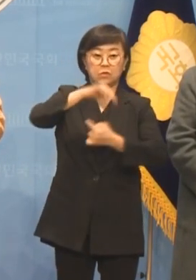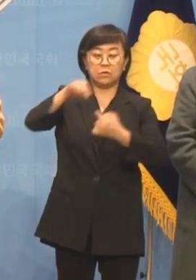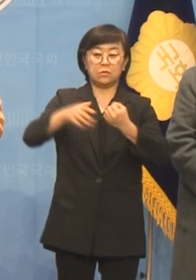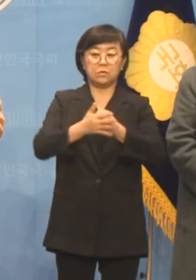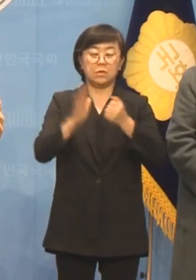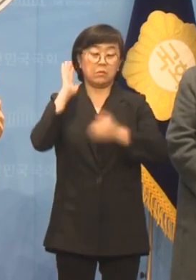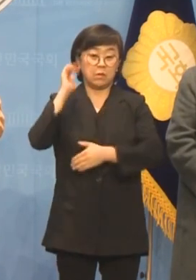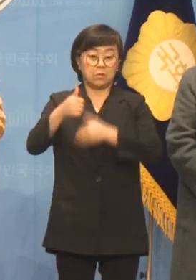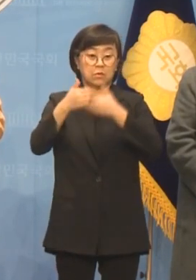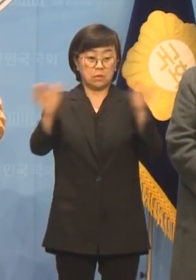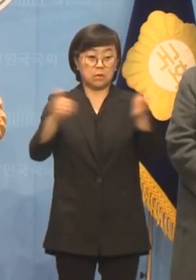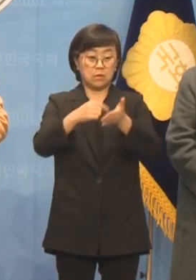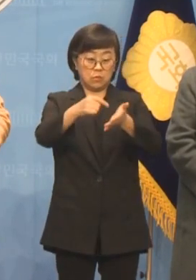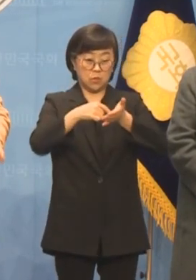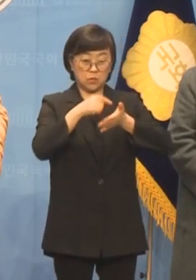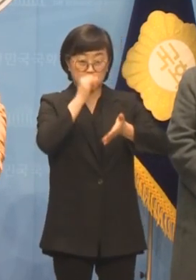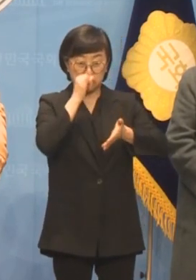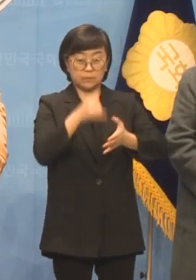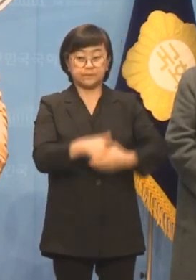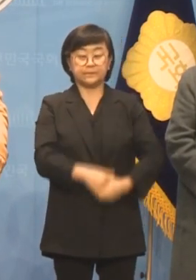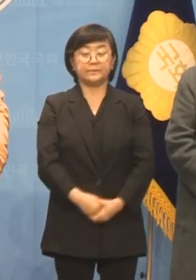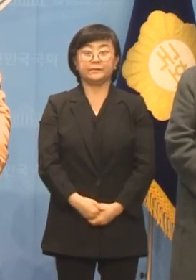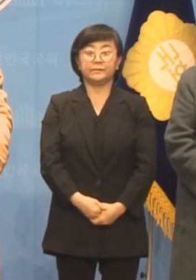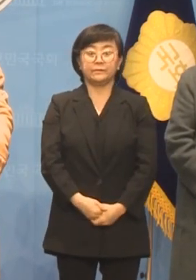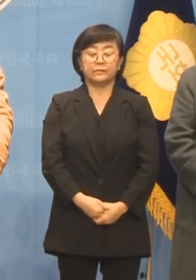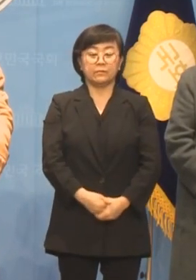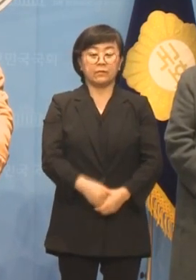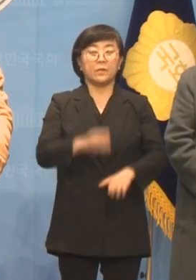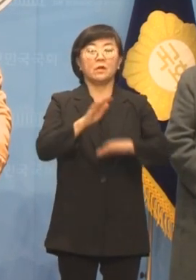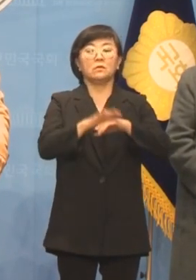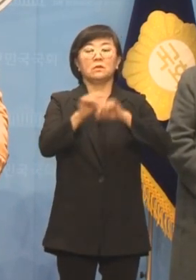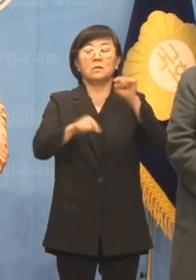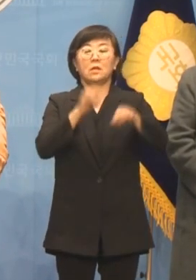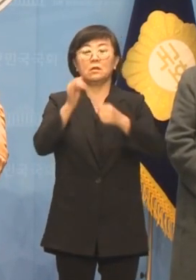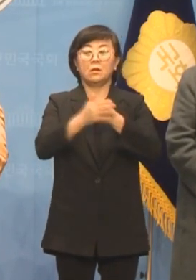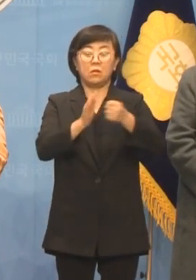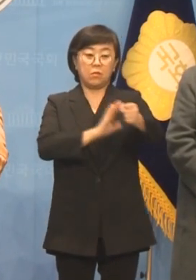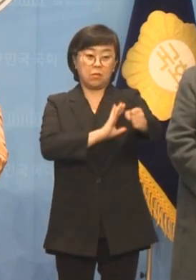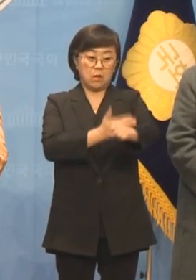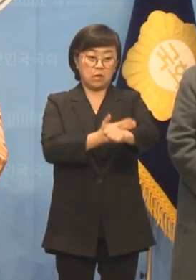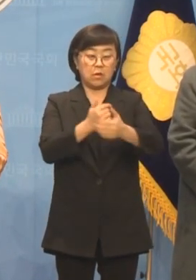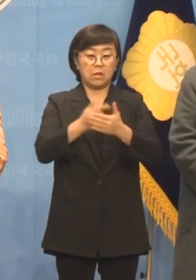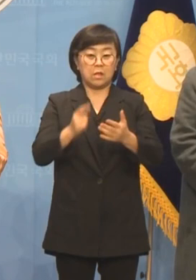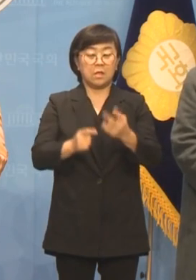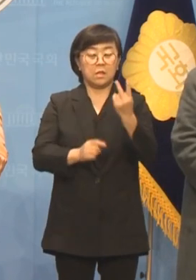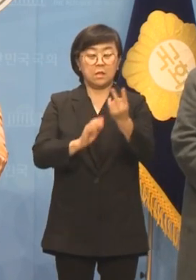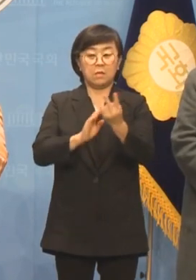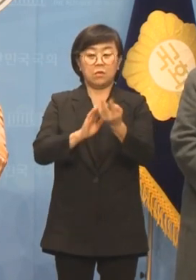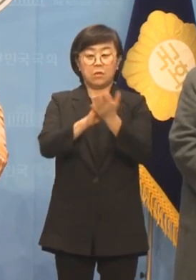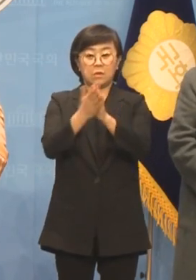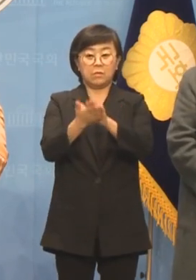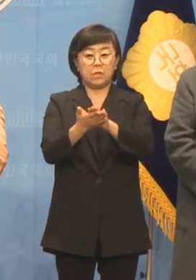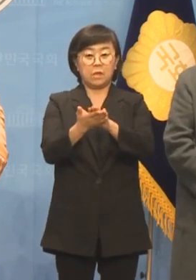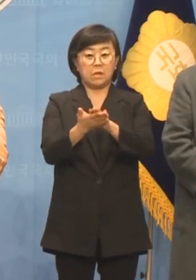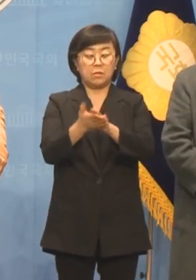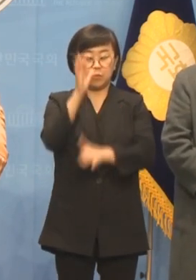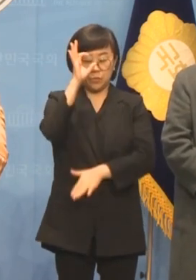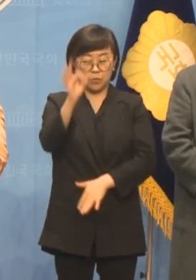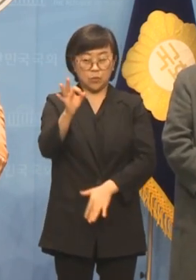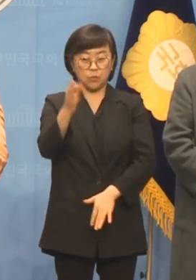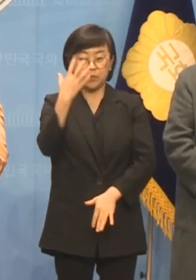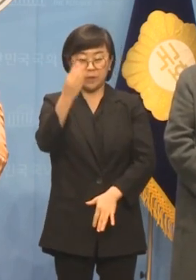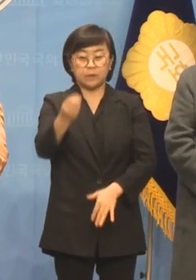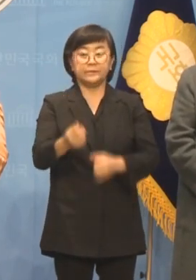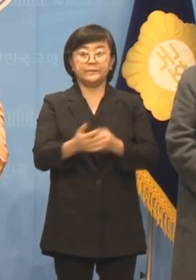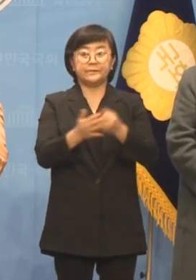이제 대통령실에 보고를 받으면서 이렇게 수행을 한 권력의 이혼하의 한복판을 제가 목격을 했기